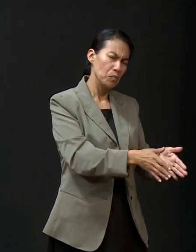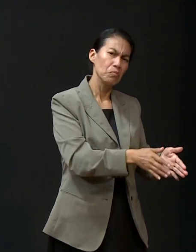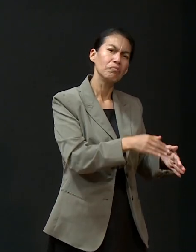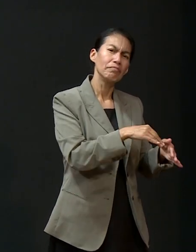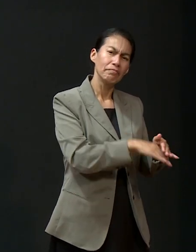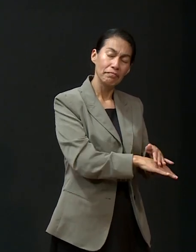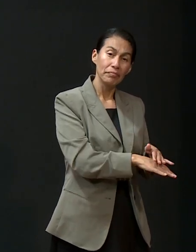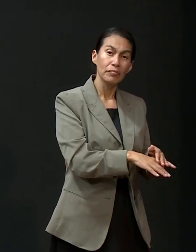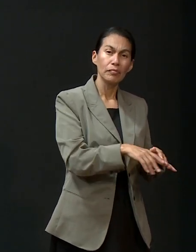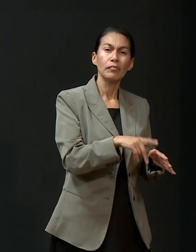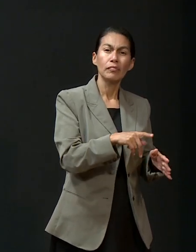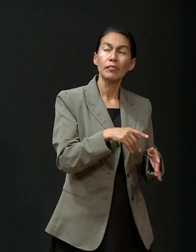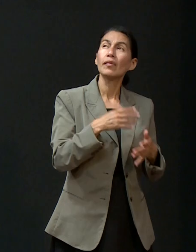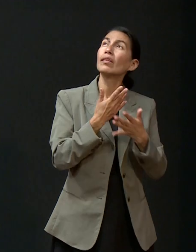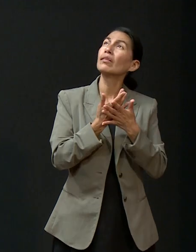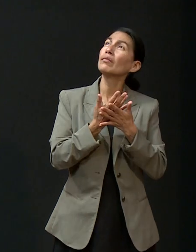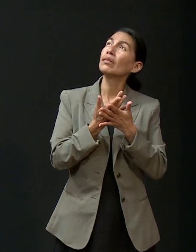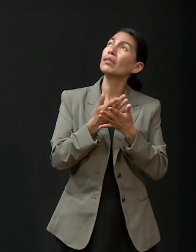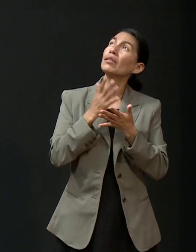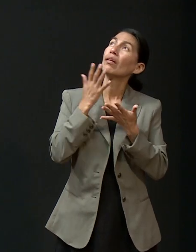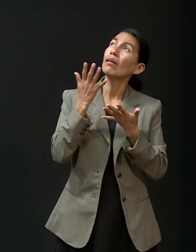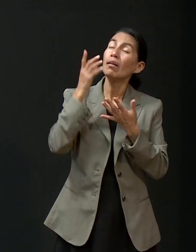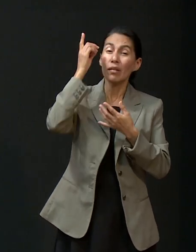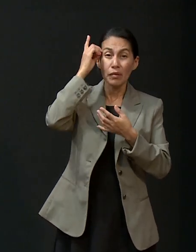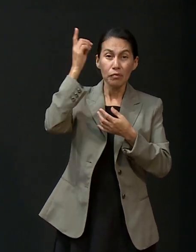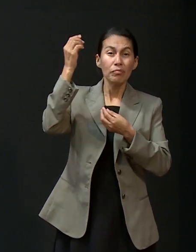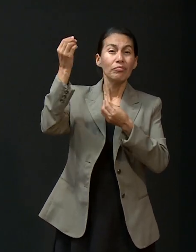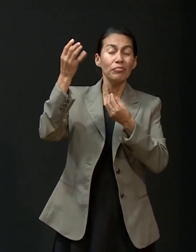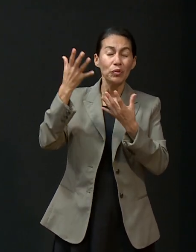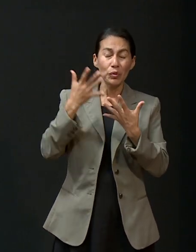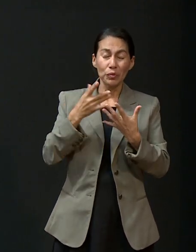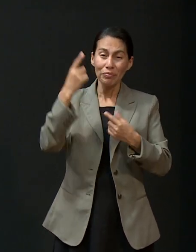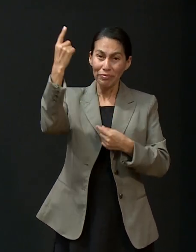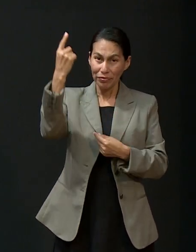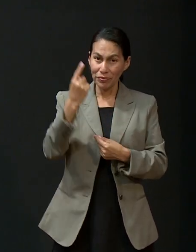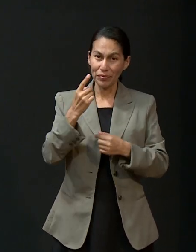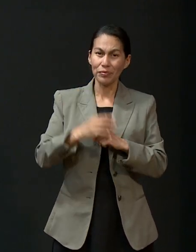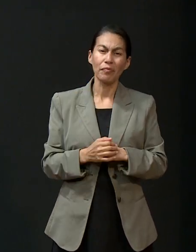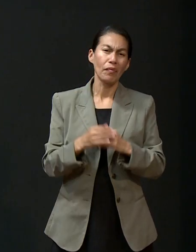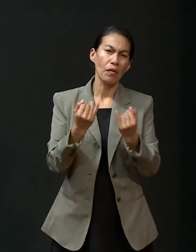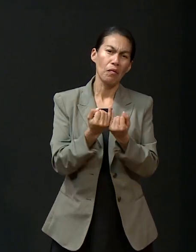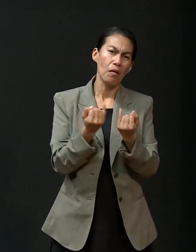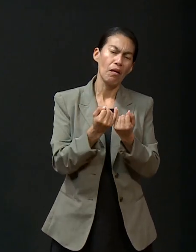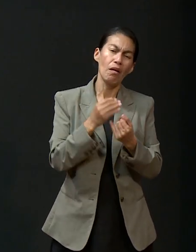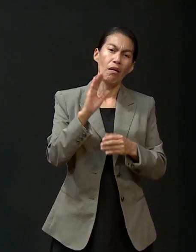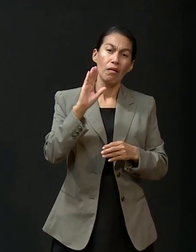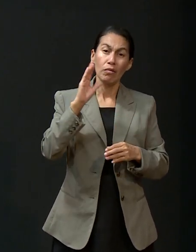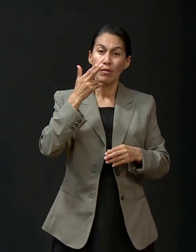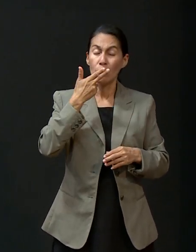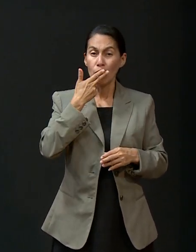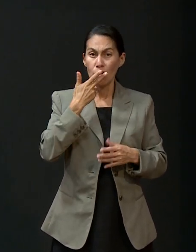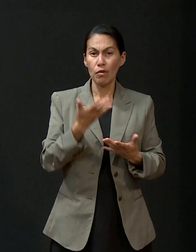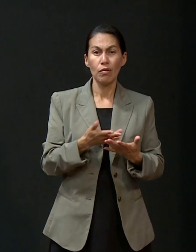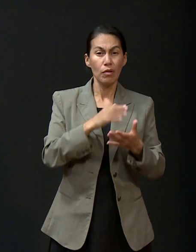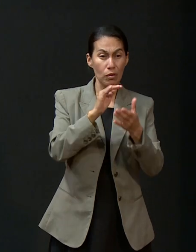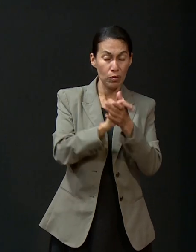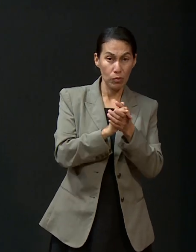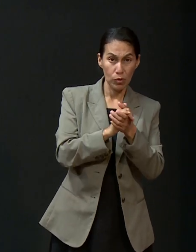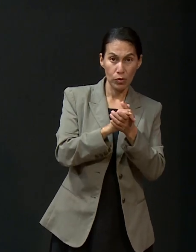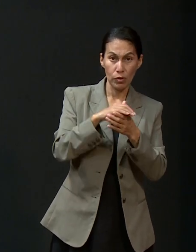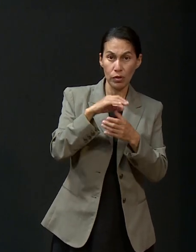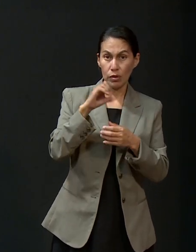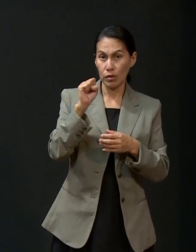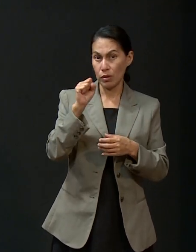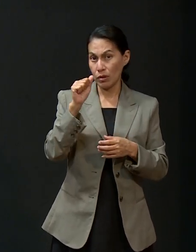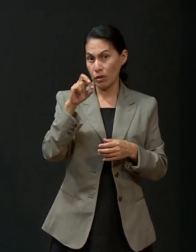También nos han pedido orar por Efraín Anílez Márquez Que está grave En Chihuahua Y por los esposos Arturo